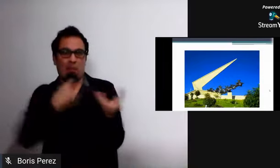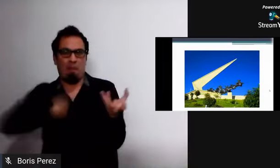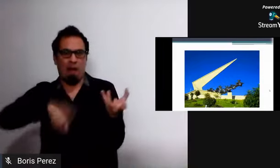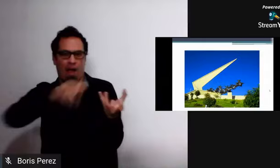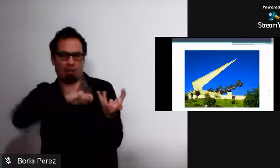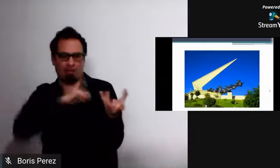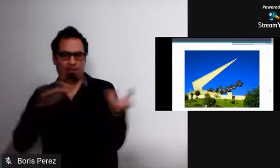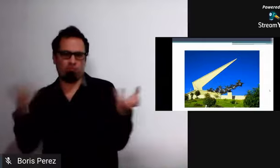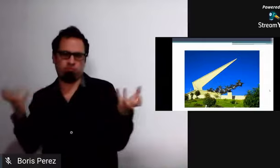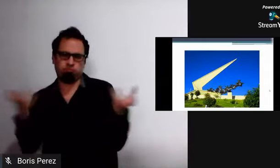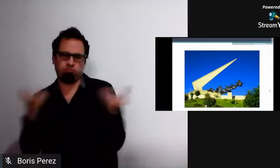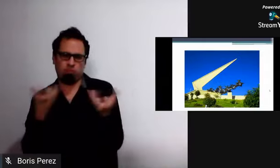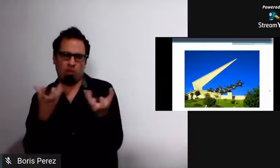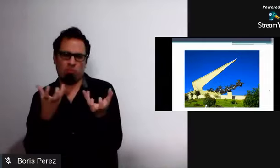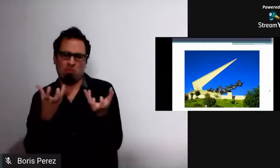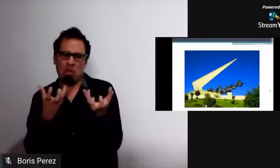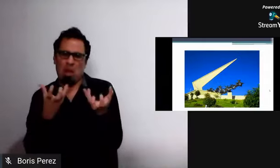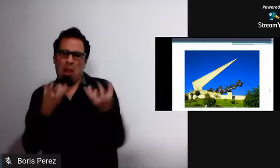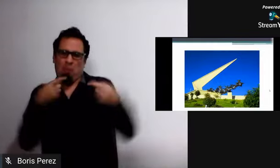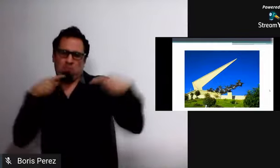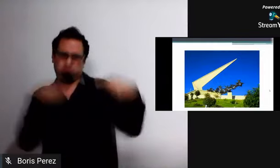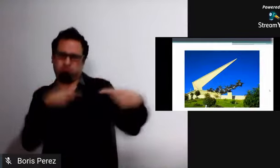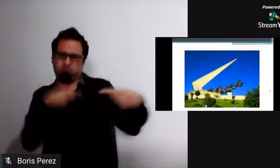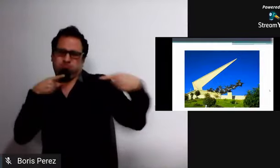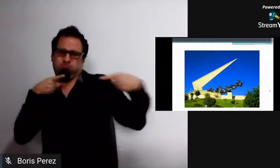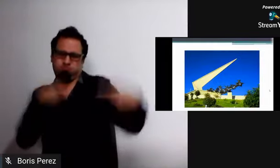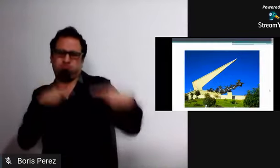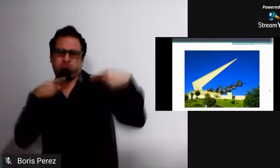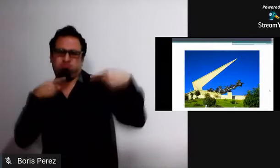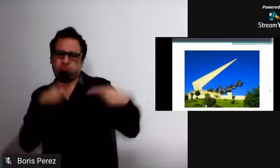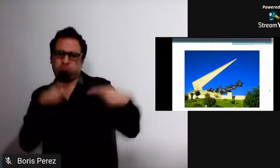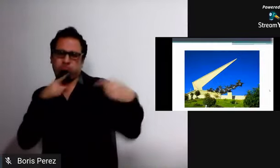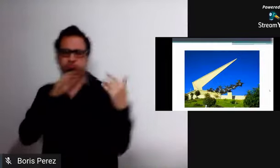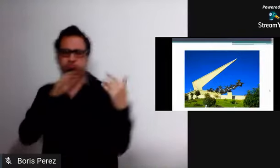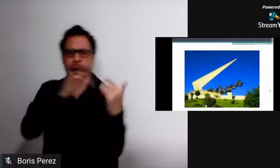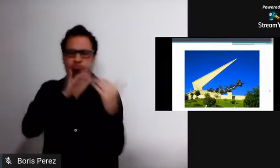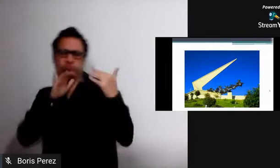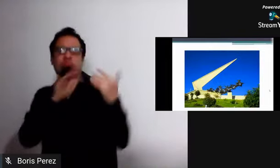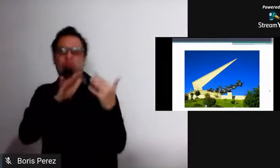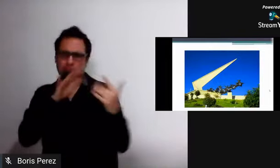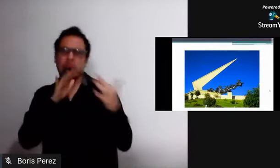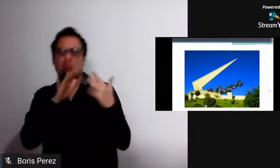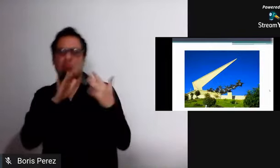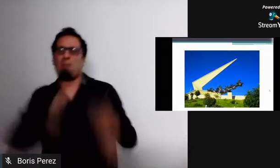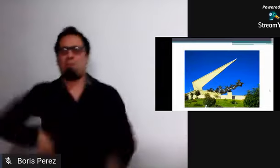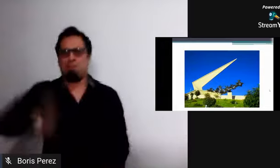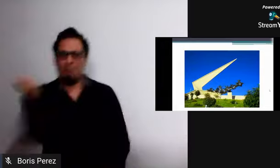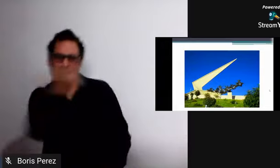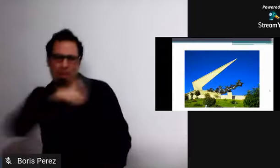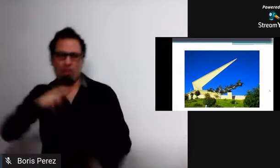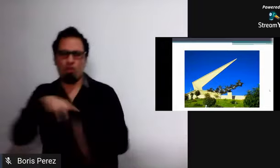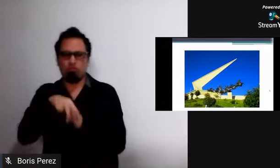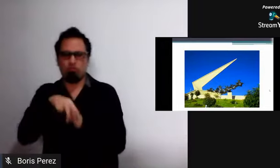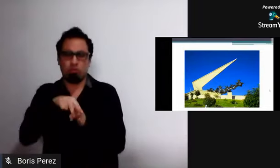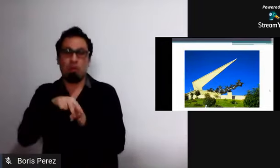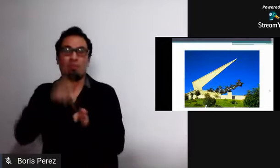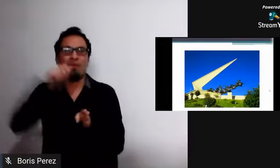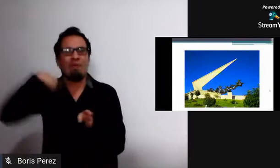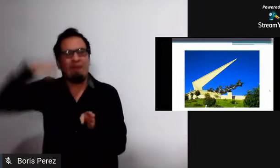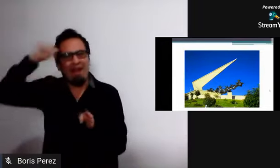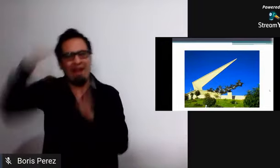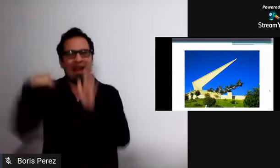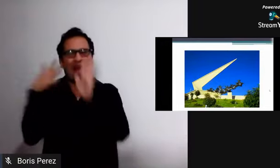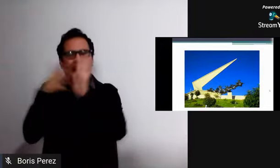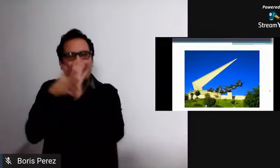la causa ya en el interior de esa zona del país, empiezan de nuevo a librar una batalla